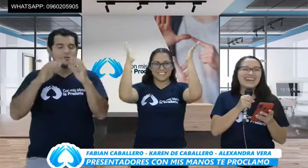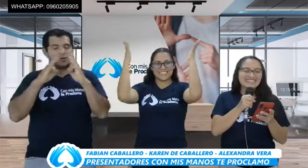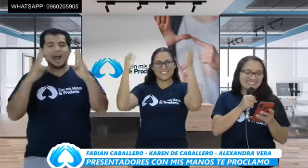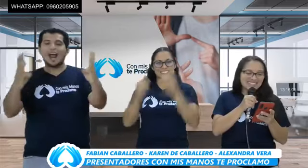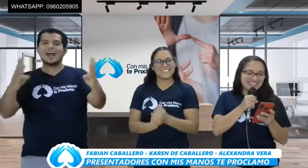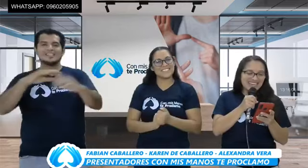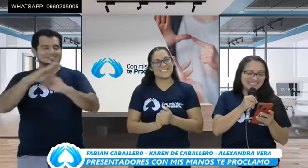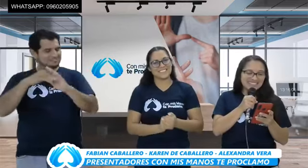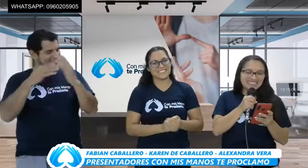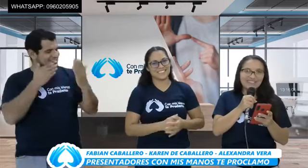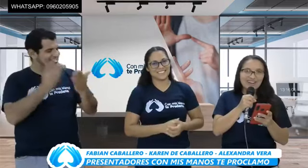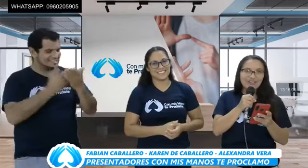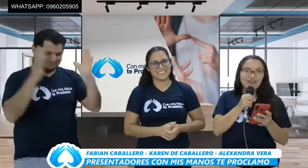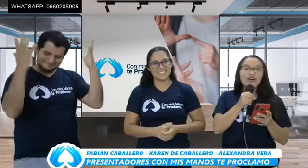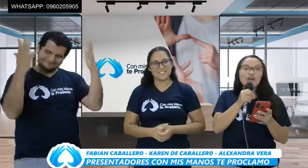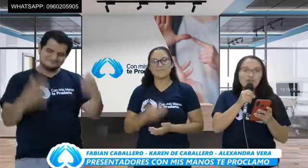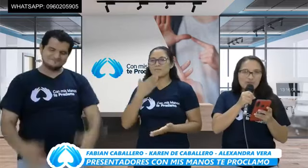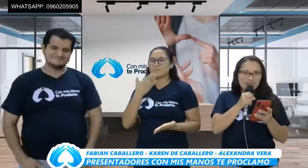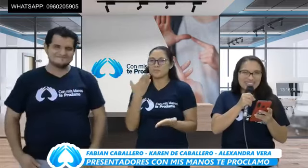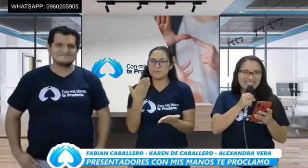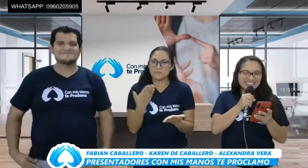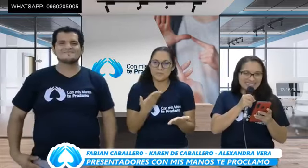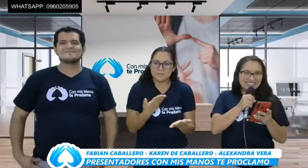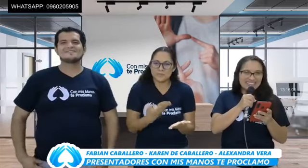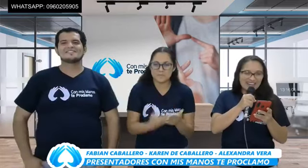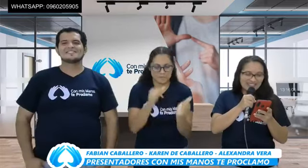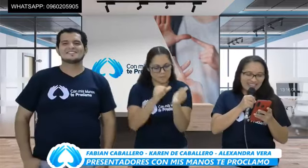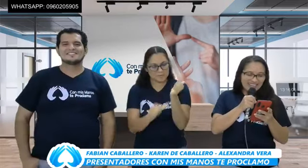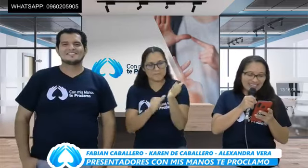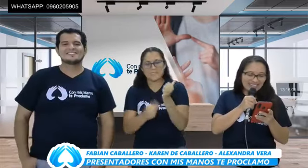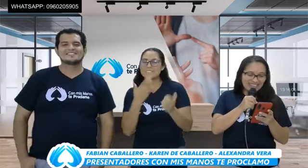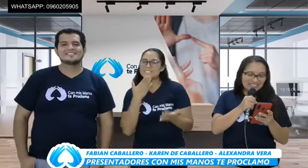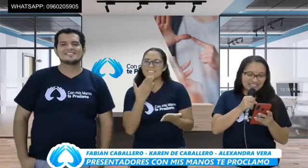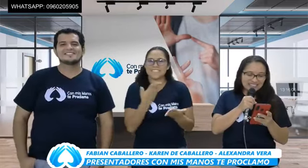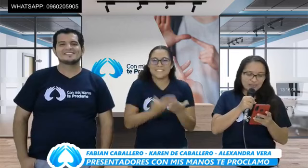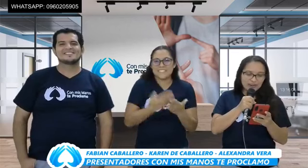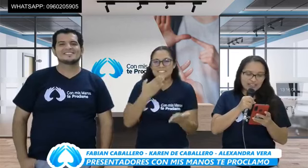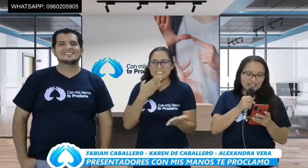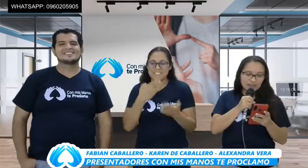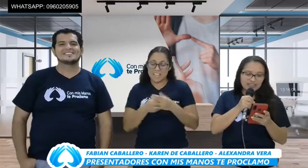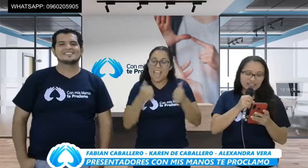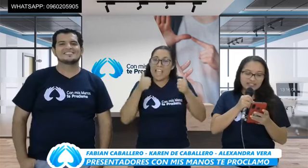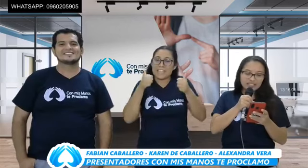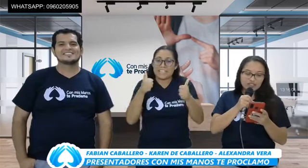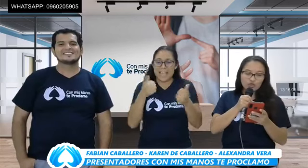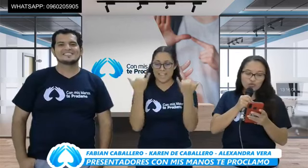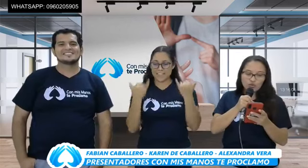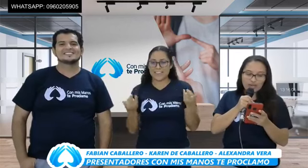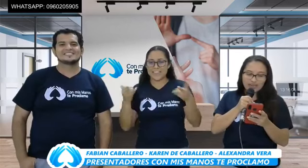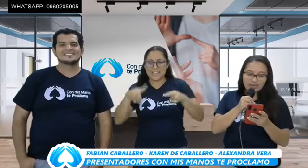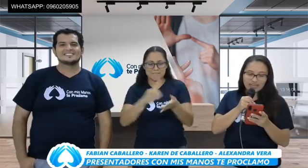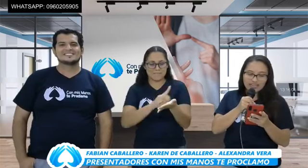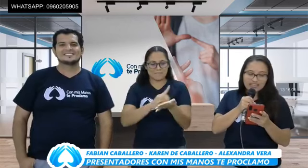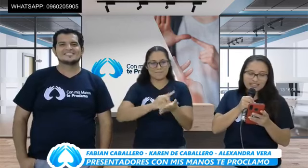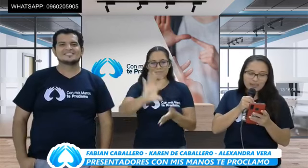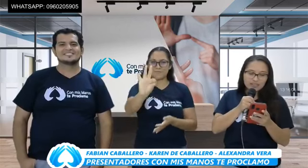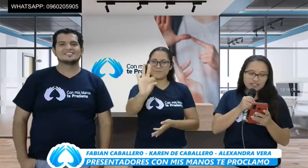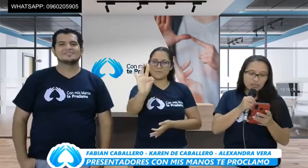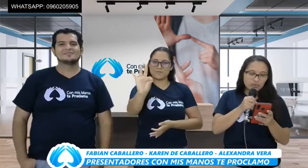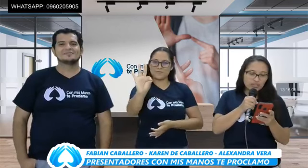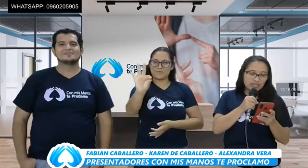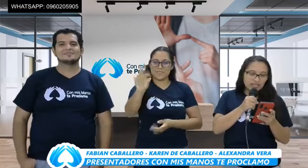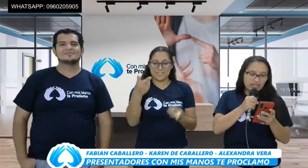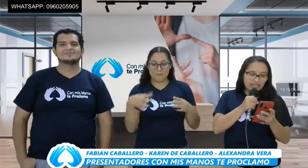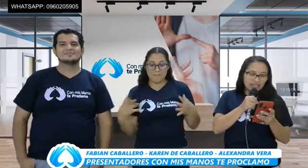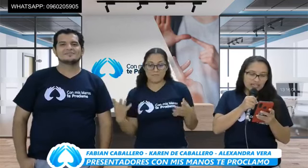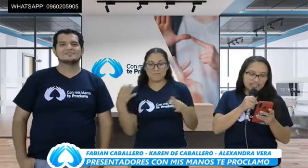amén. Gracias, gracias, hermano Luis. Amén, gracias. Sí, por aquí también Distrito 9, también